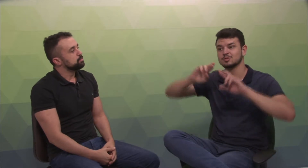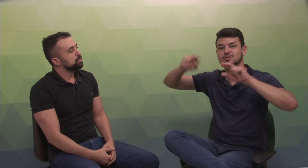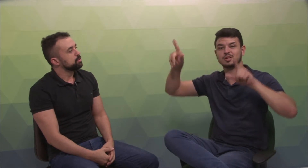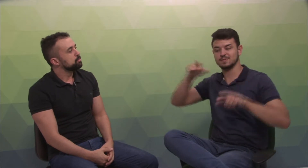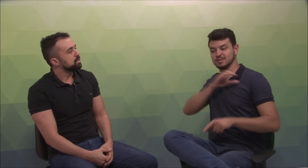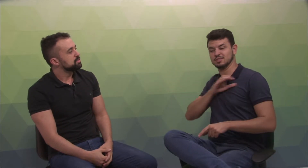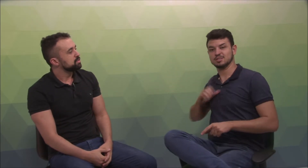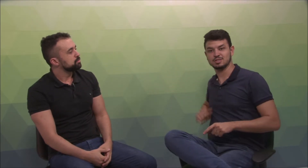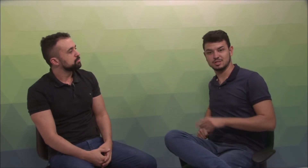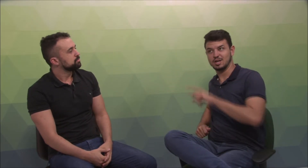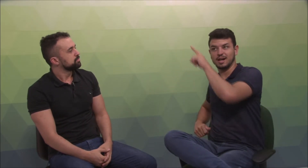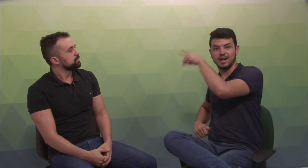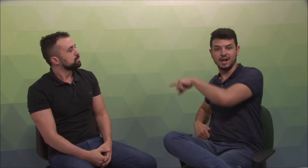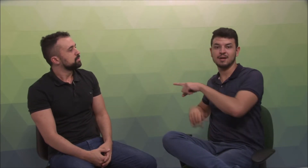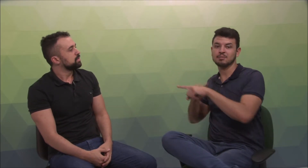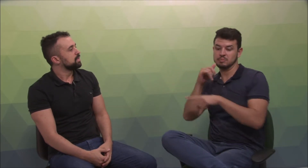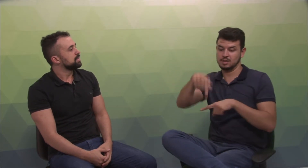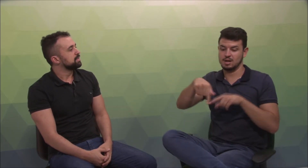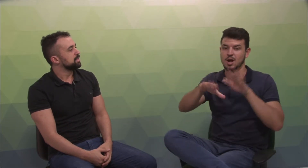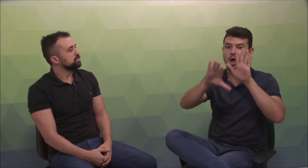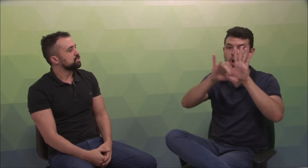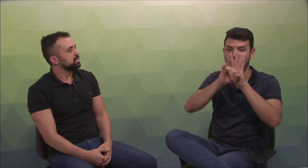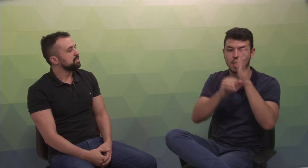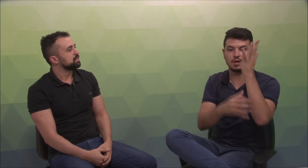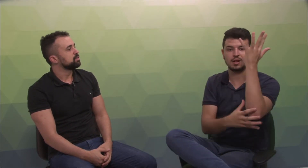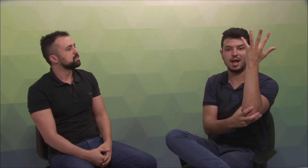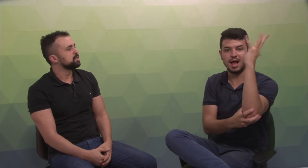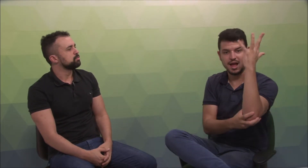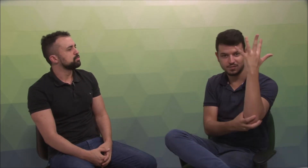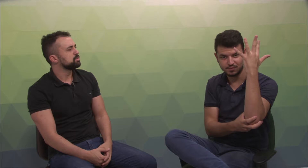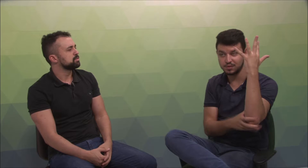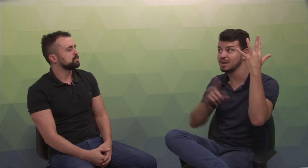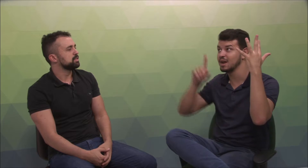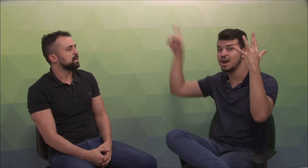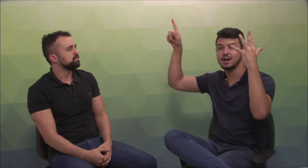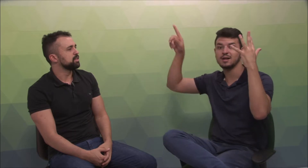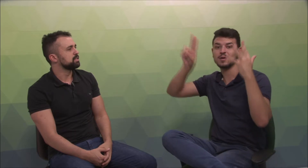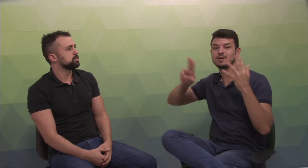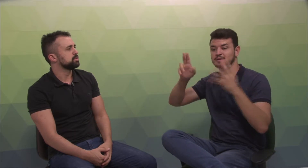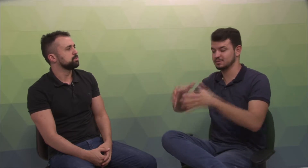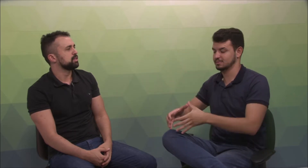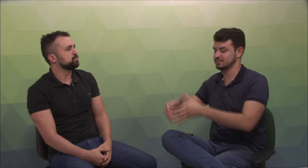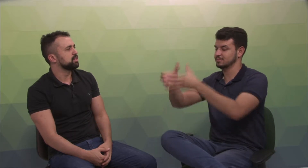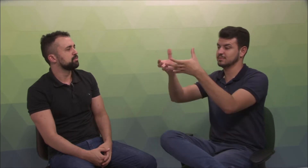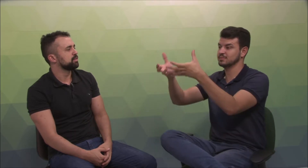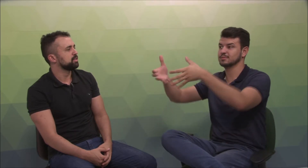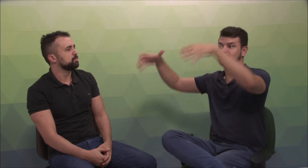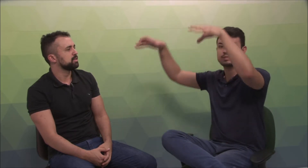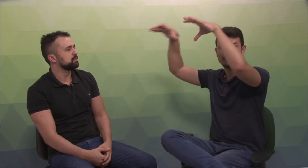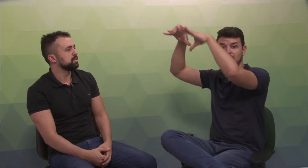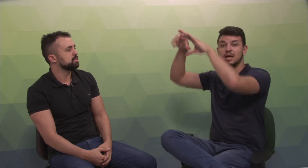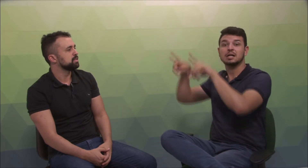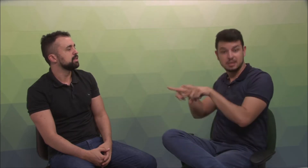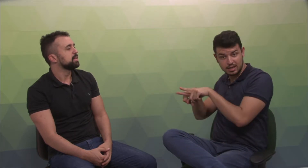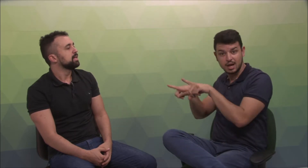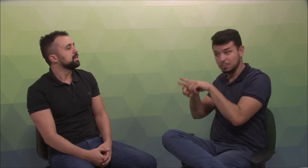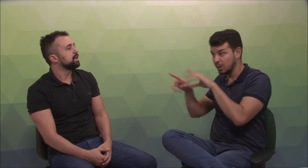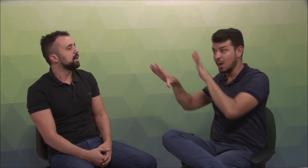Exemplo, aqui no Brasil, né, e na China, nós temos sinais diferentes. Por exemplo, o sinal de árvore aqui no Brasil é assim e